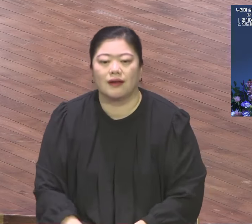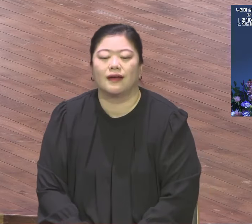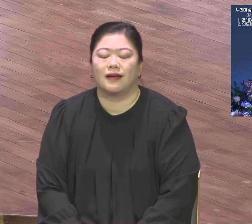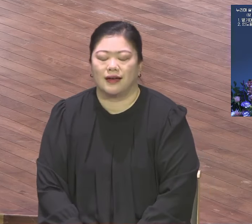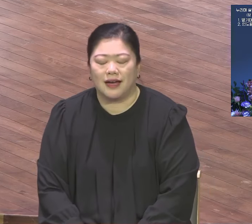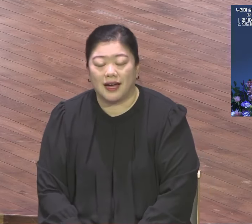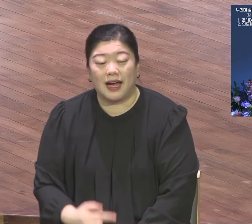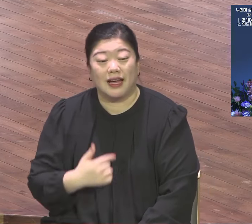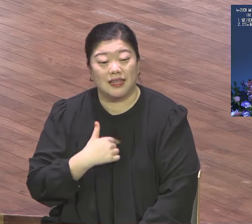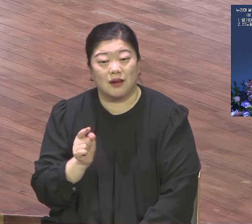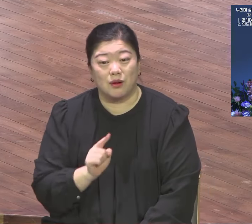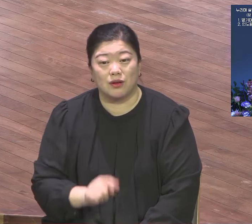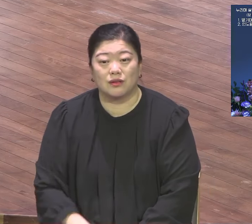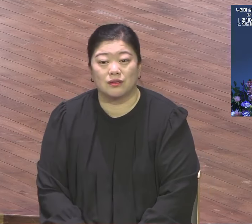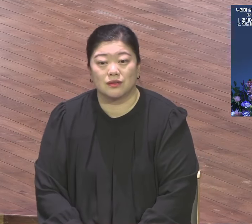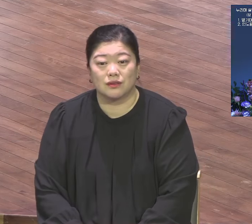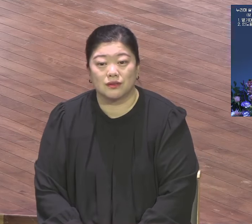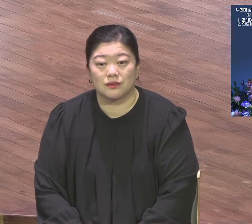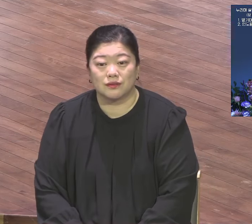말했어요. 파도 타라.